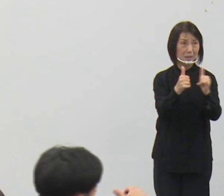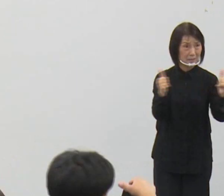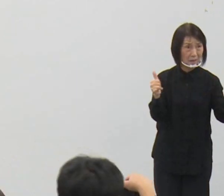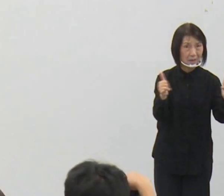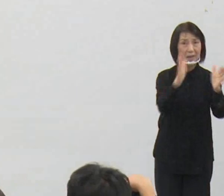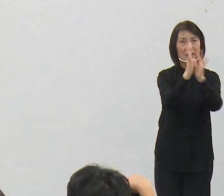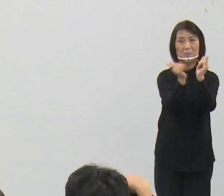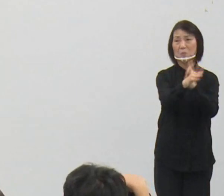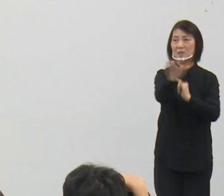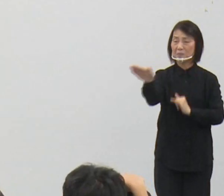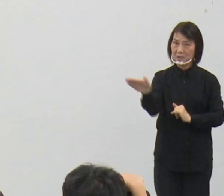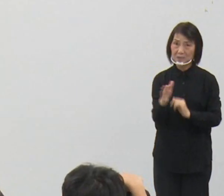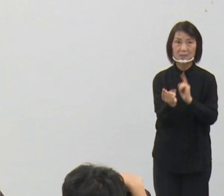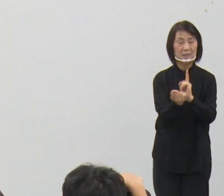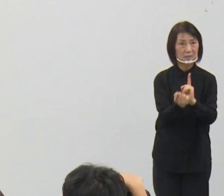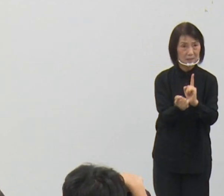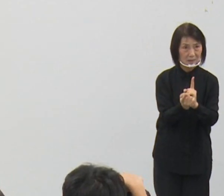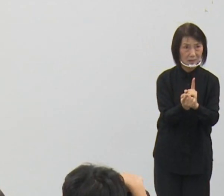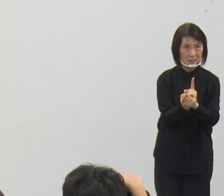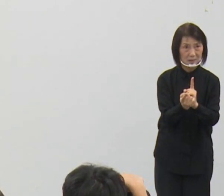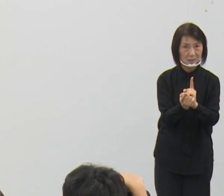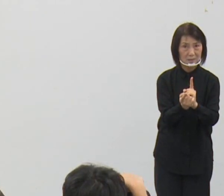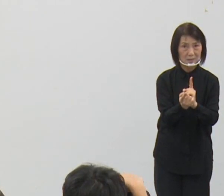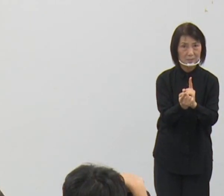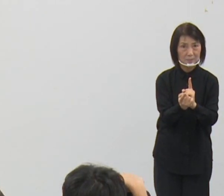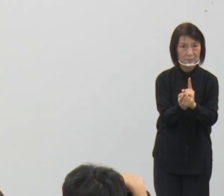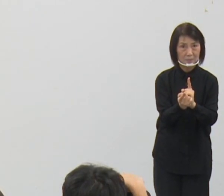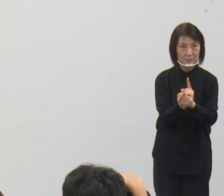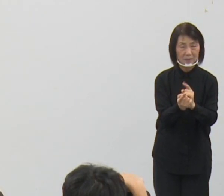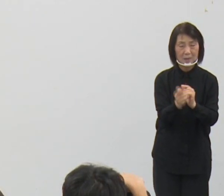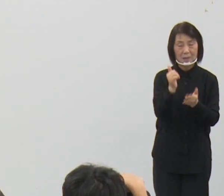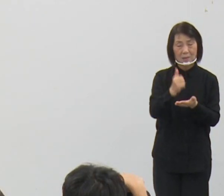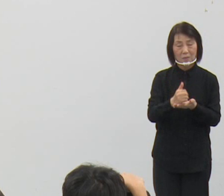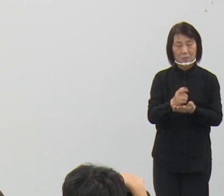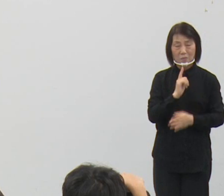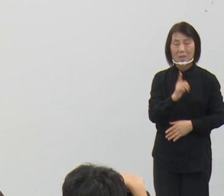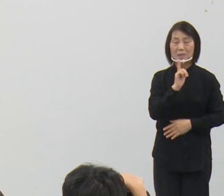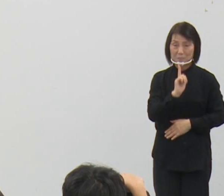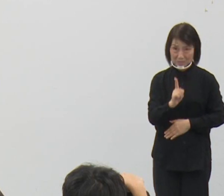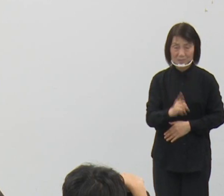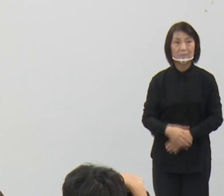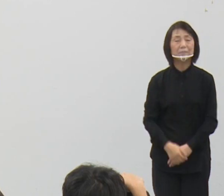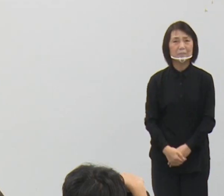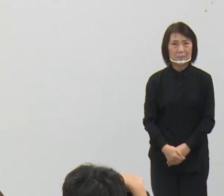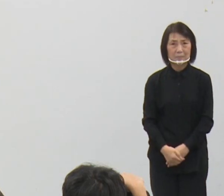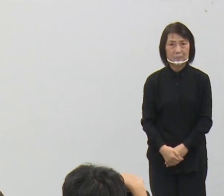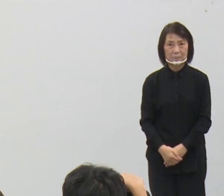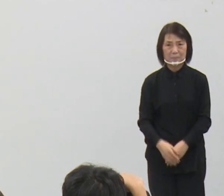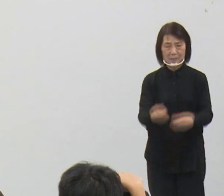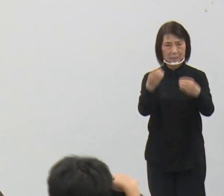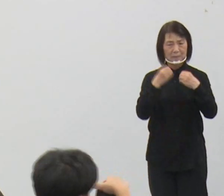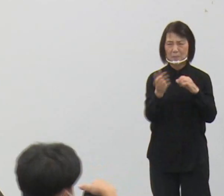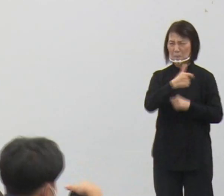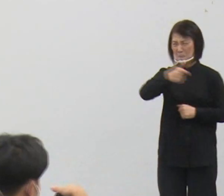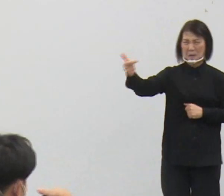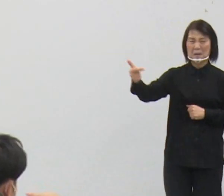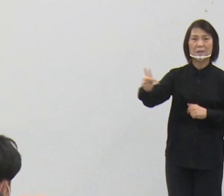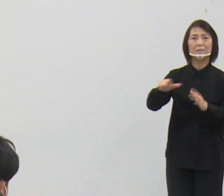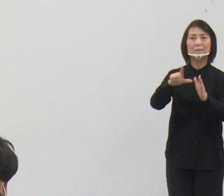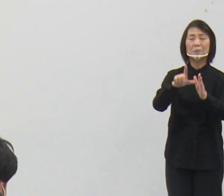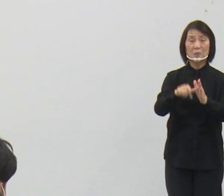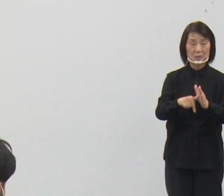県民の皆様方には改めて感謝を申し上げます。また感染が拡大している